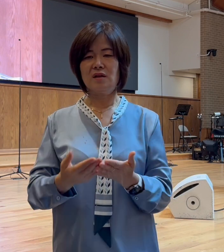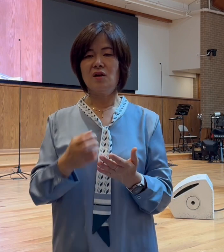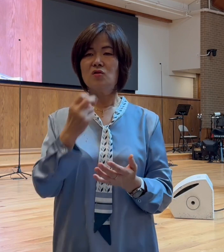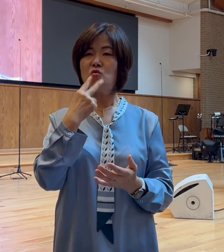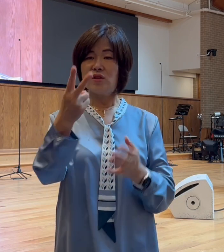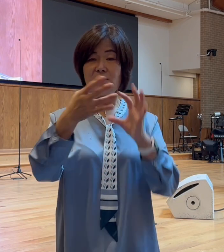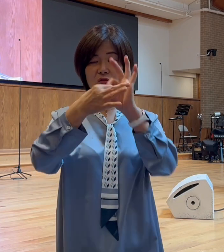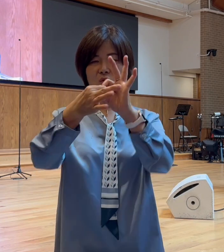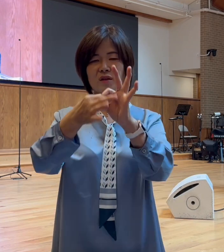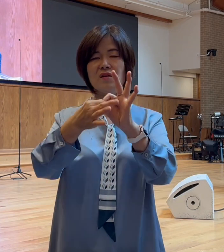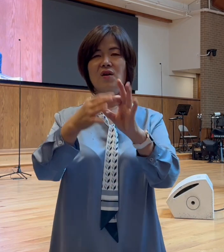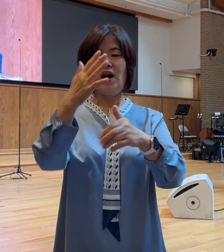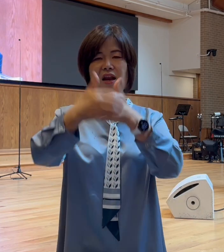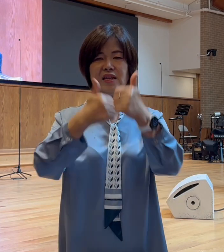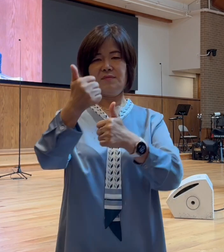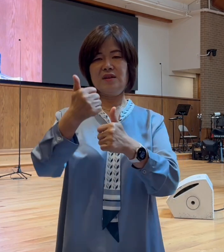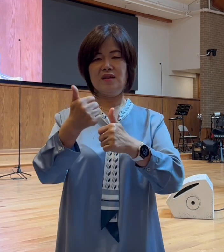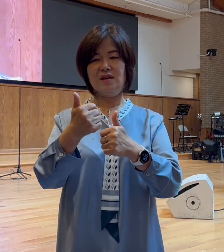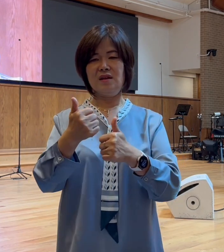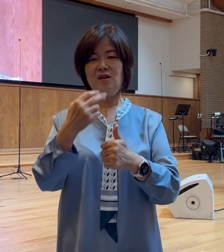요셉을 통해서 하나님이